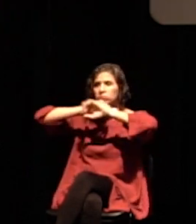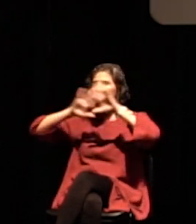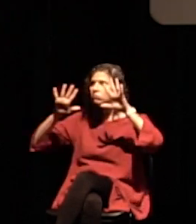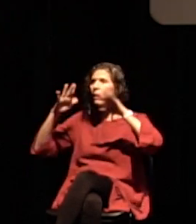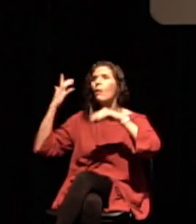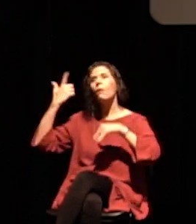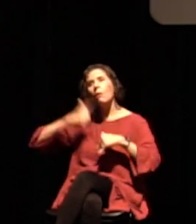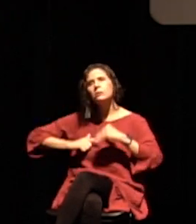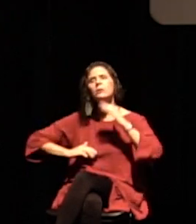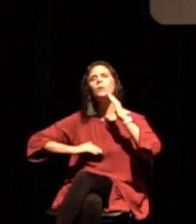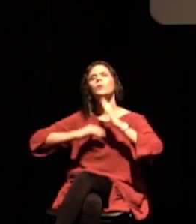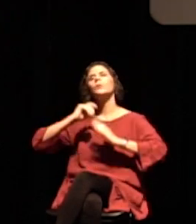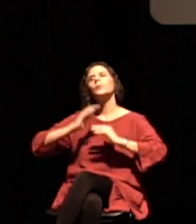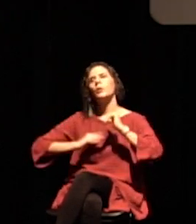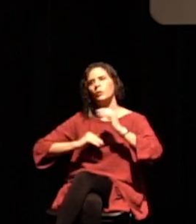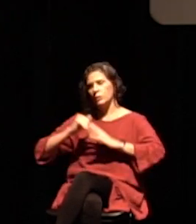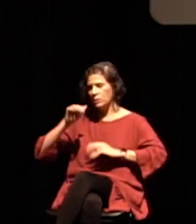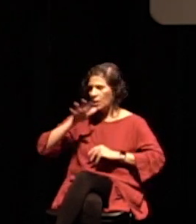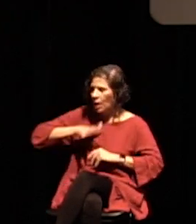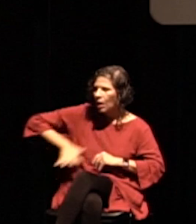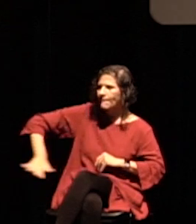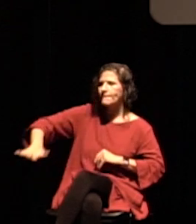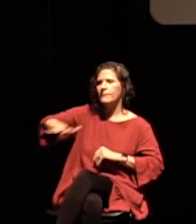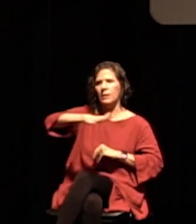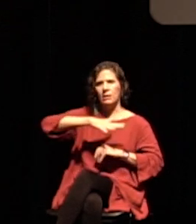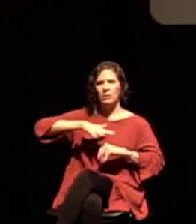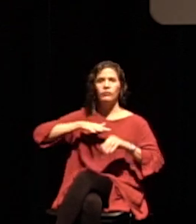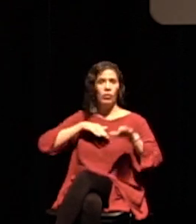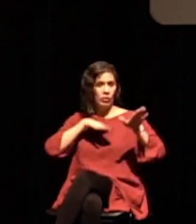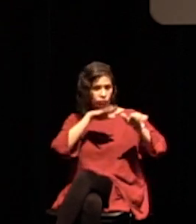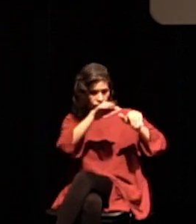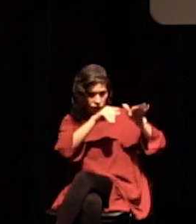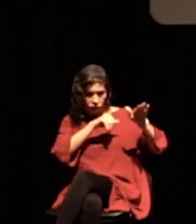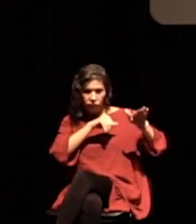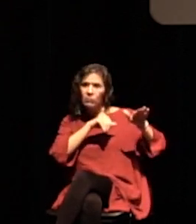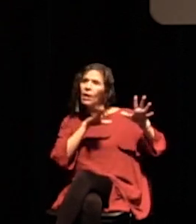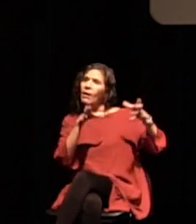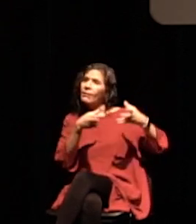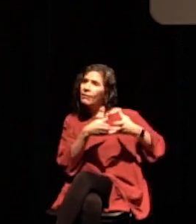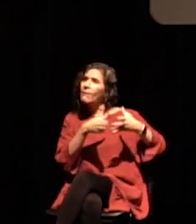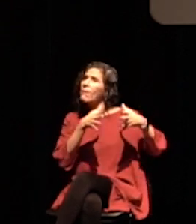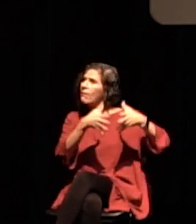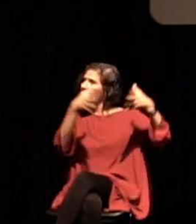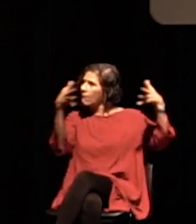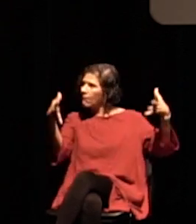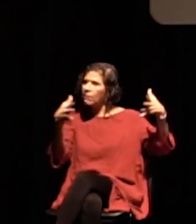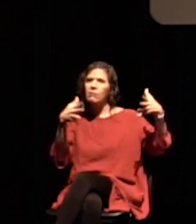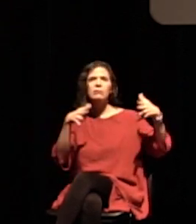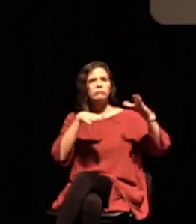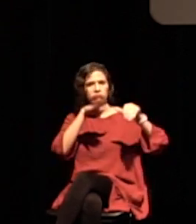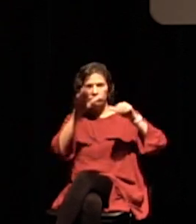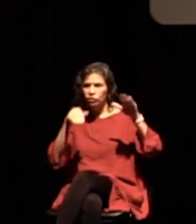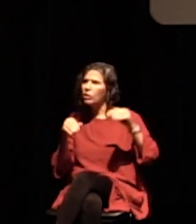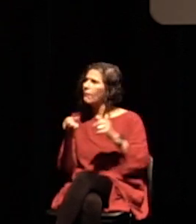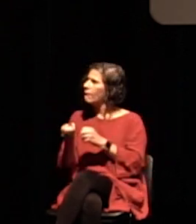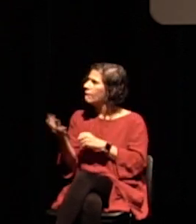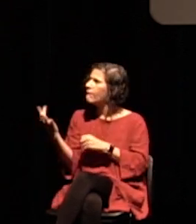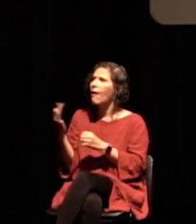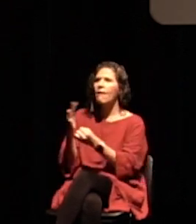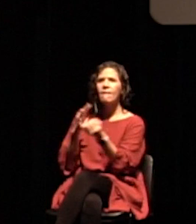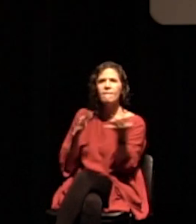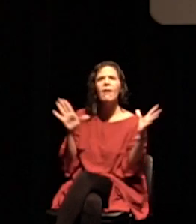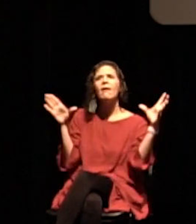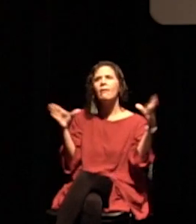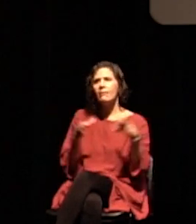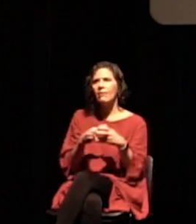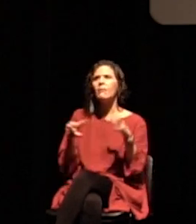esse ambiente e mobilizar uma equipe grande, as diversas equipes do Moreira Salles, equipes